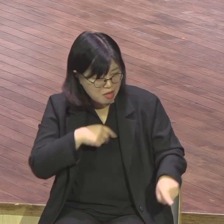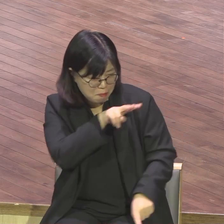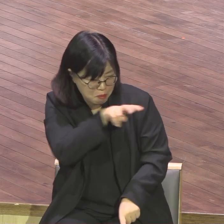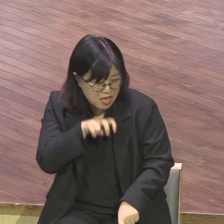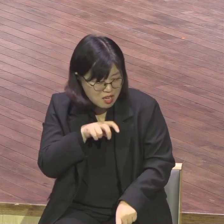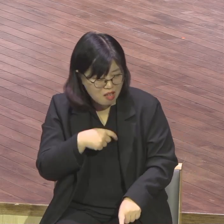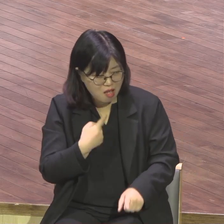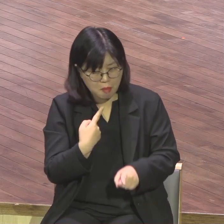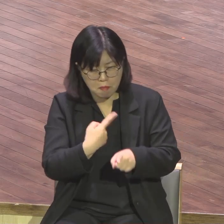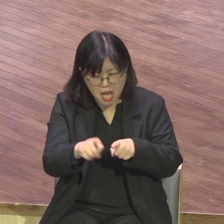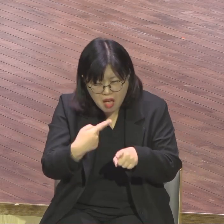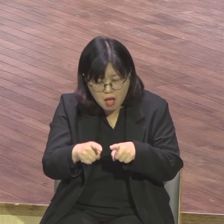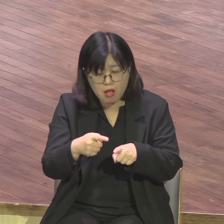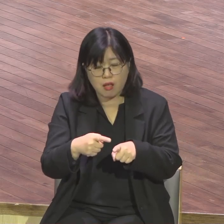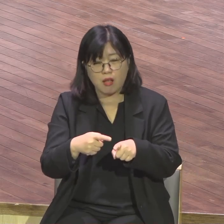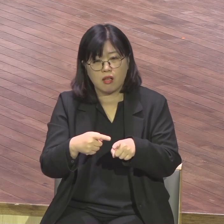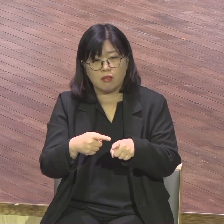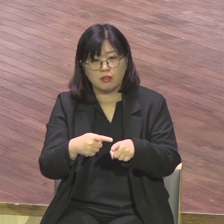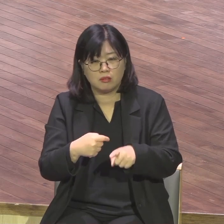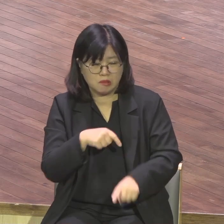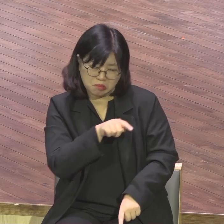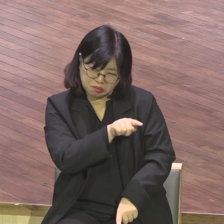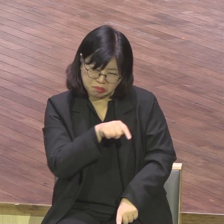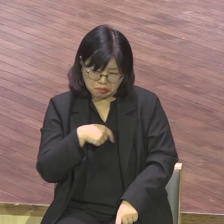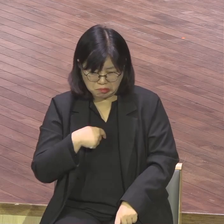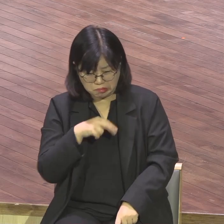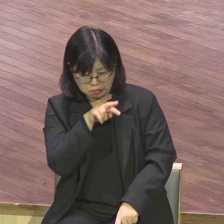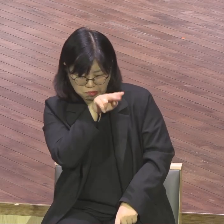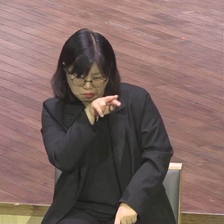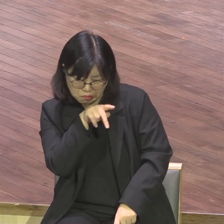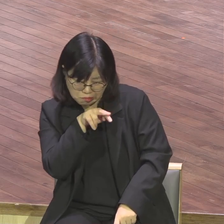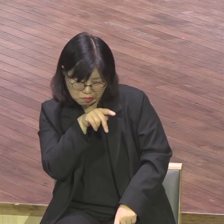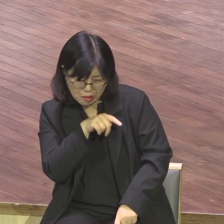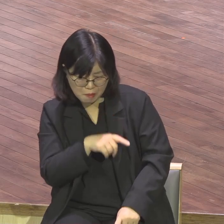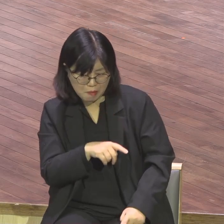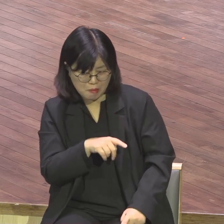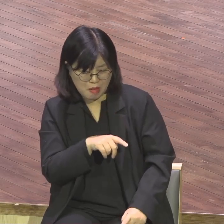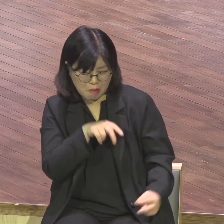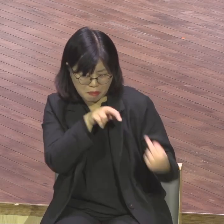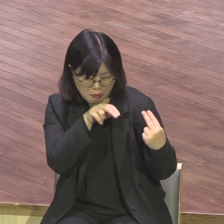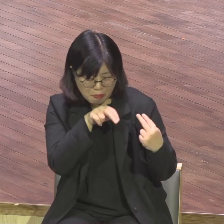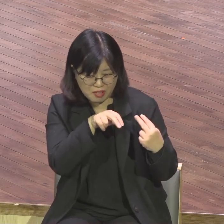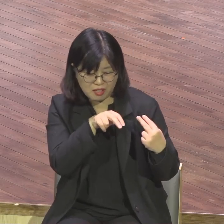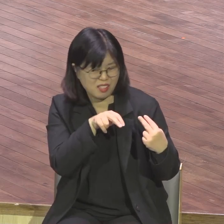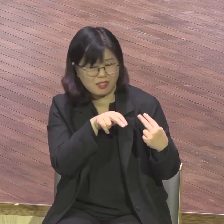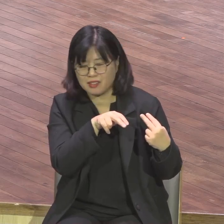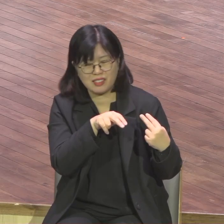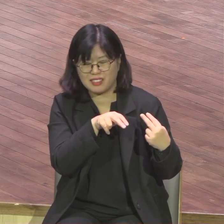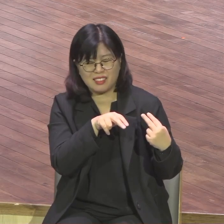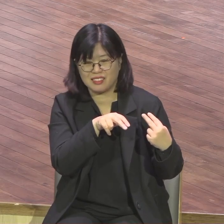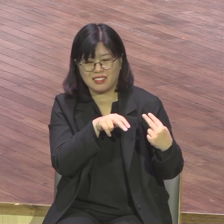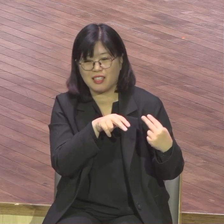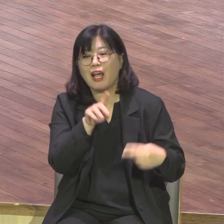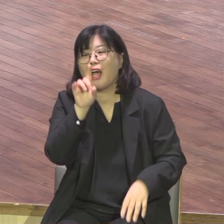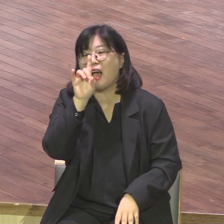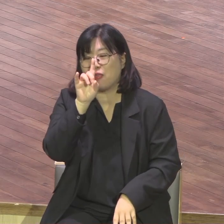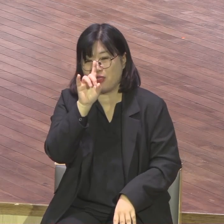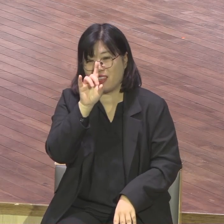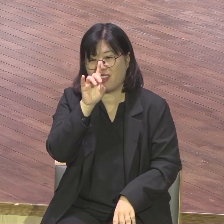사람을 평가하고 저 사람이 이 사람이 그거 다 진 거예요. 사단은 이미 당한 거예요. 우리